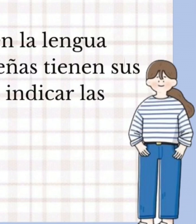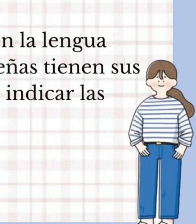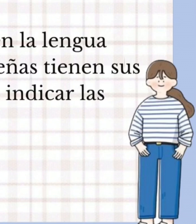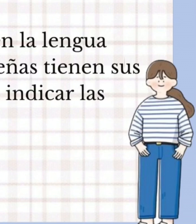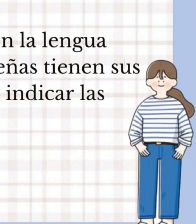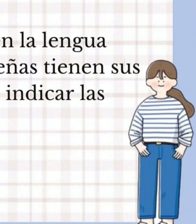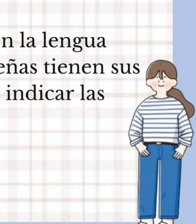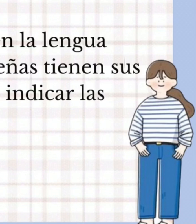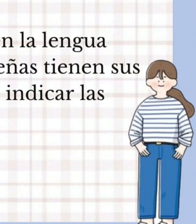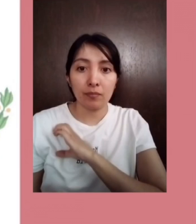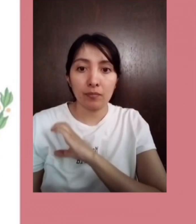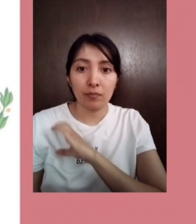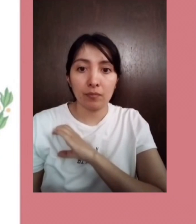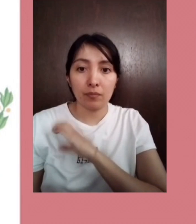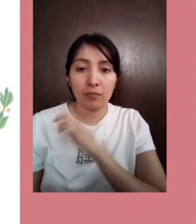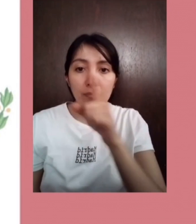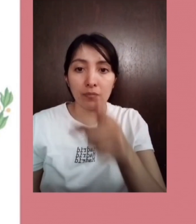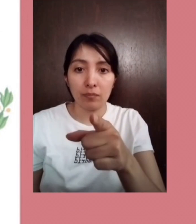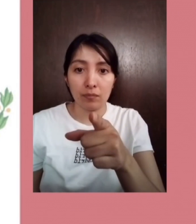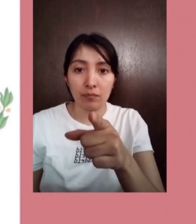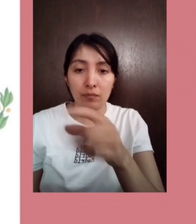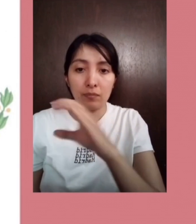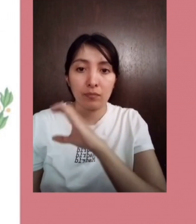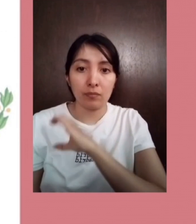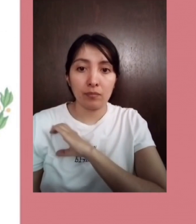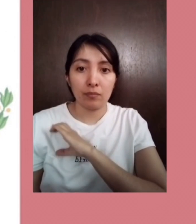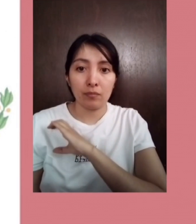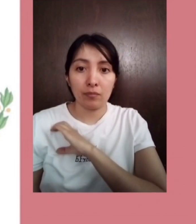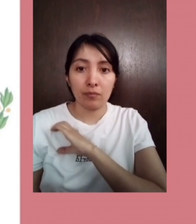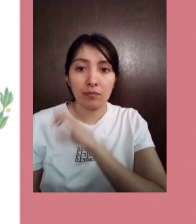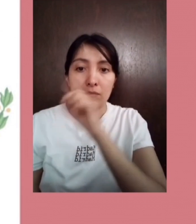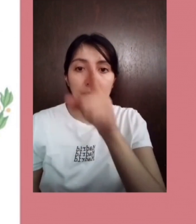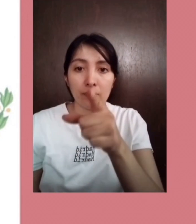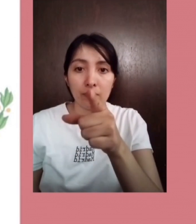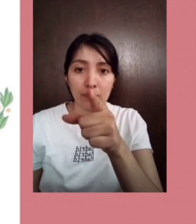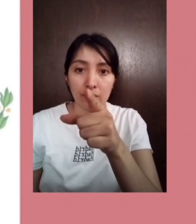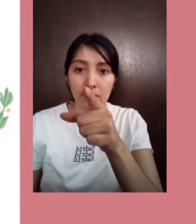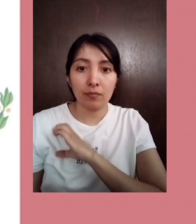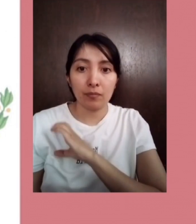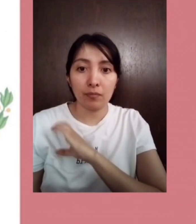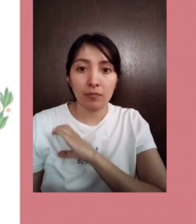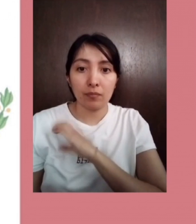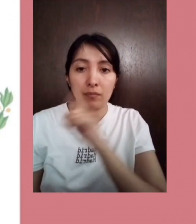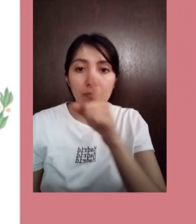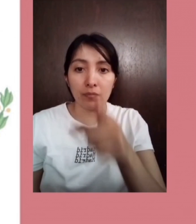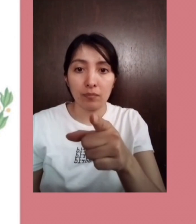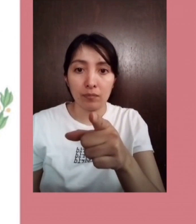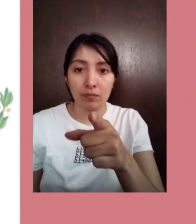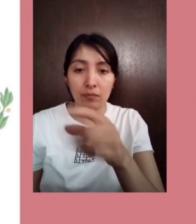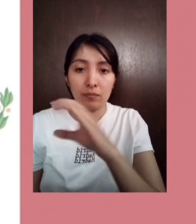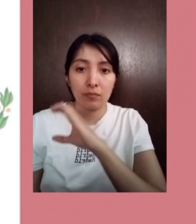indicar las palabras. Lenguaje de señas mexicano. En el caso de la palabra te quiero, se deja la mano en forma de